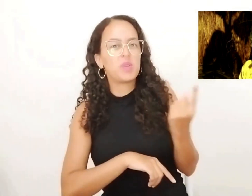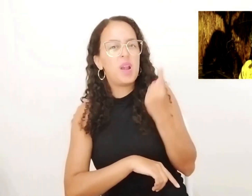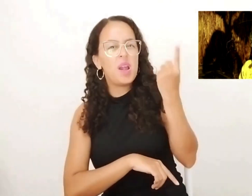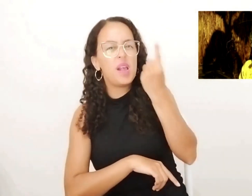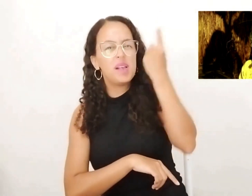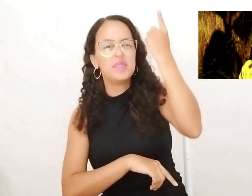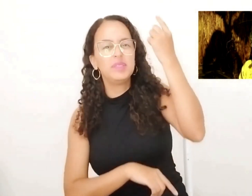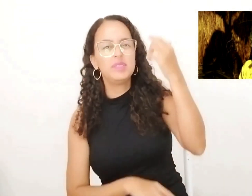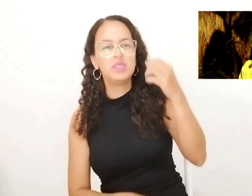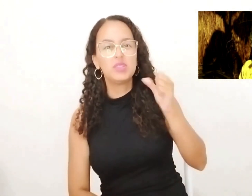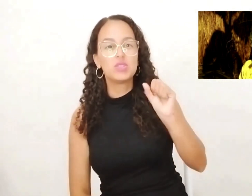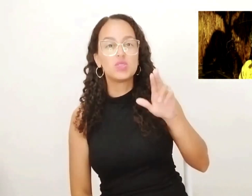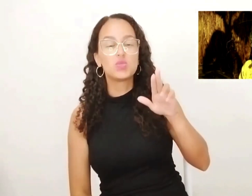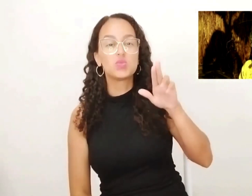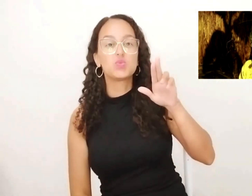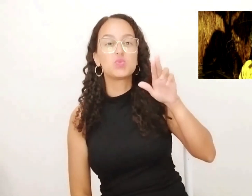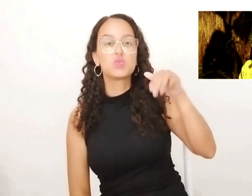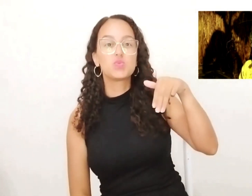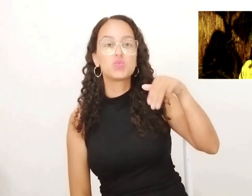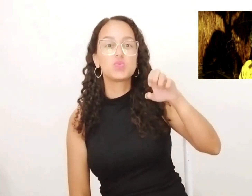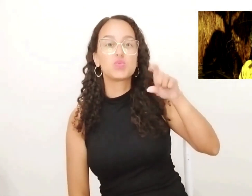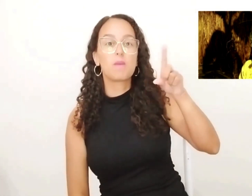ele vira europeu.